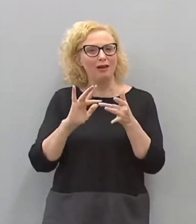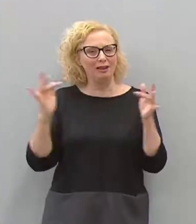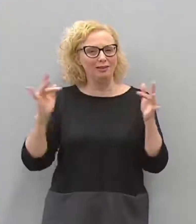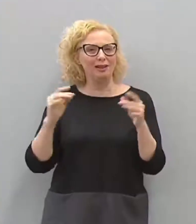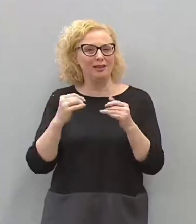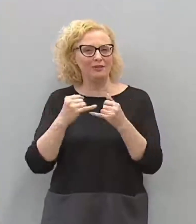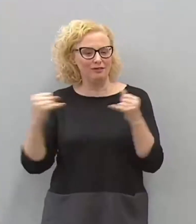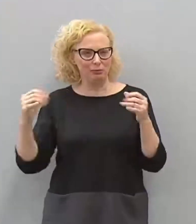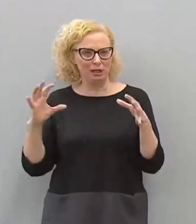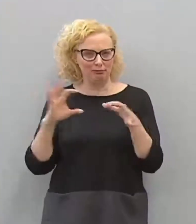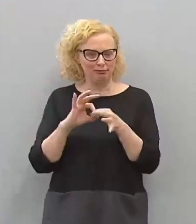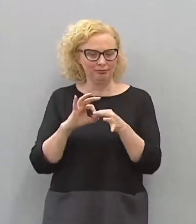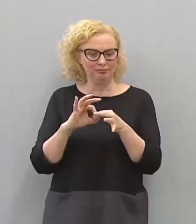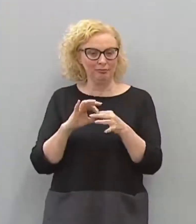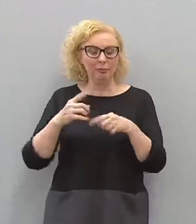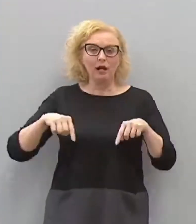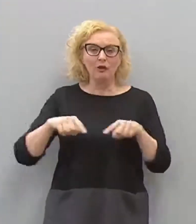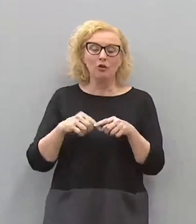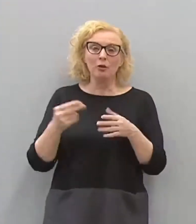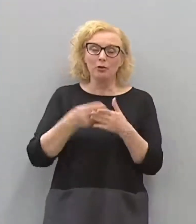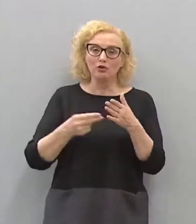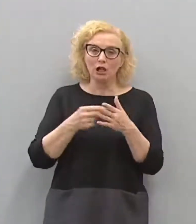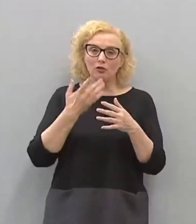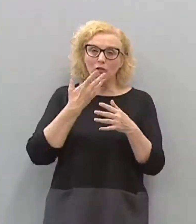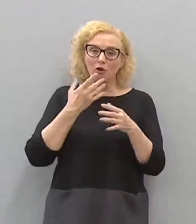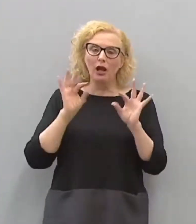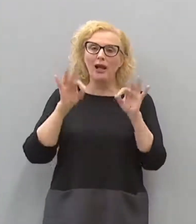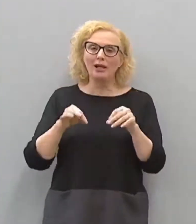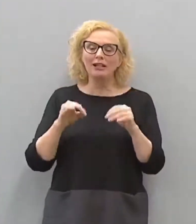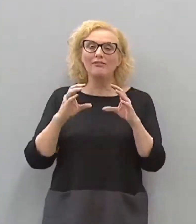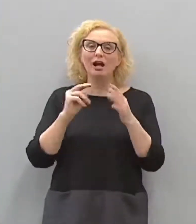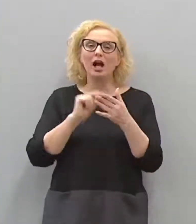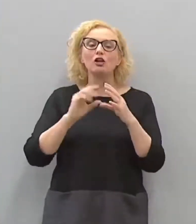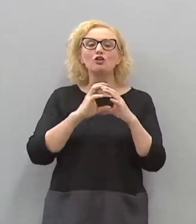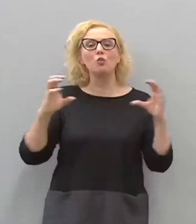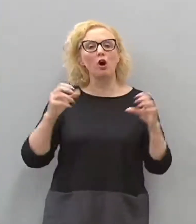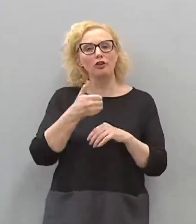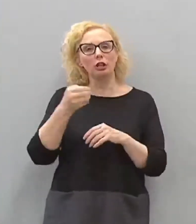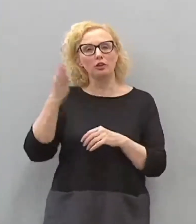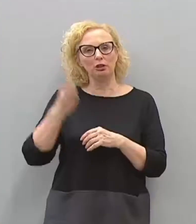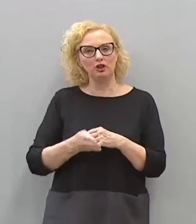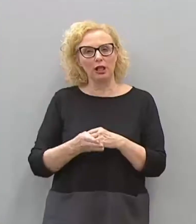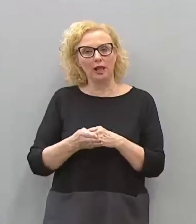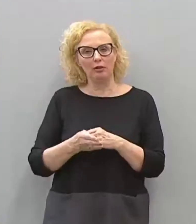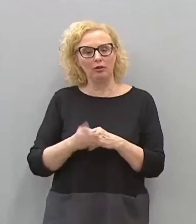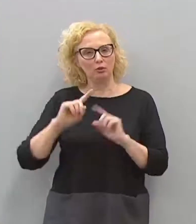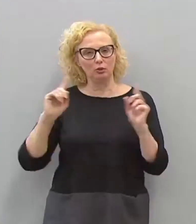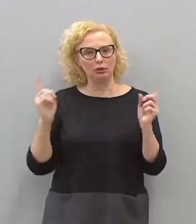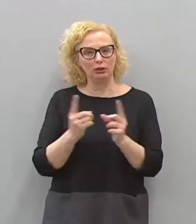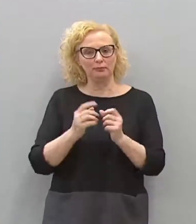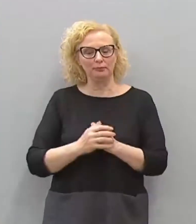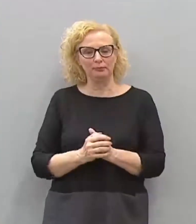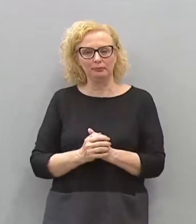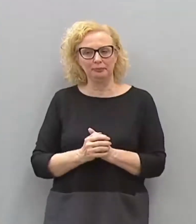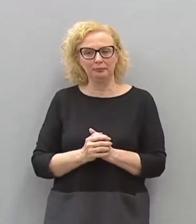questo progetto puntiamo di portare al cento per cento tutte le le diciamo gli istituti scolastici del trentino